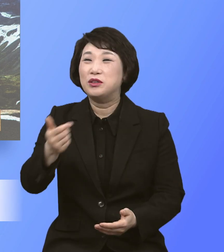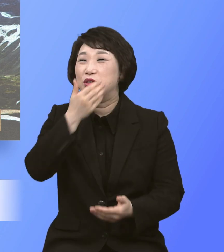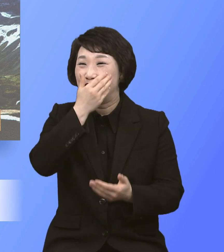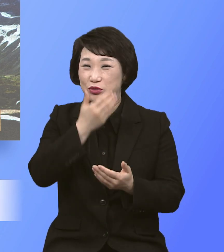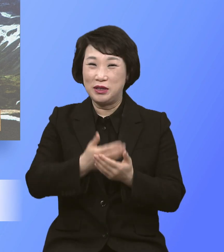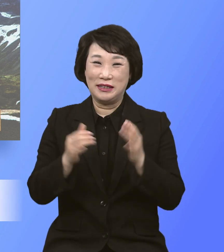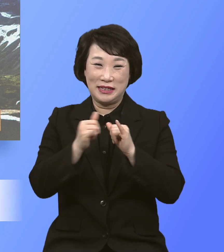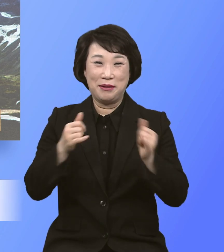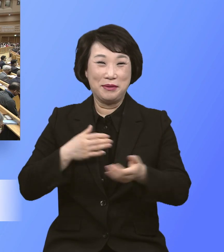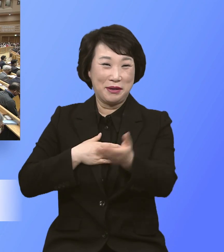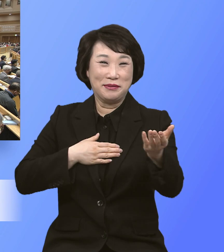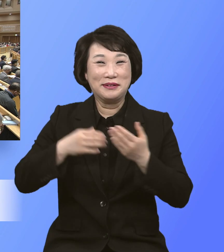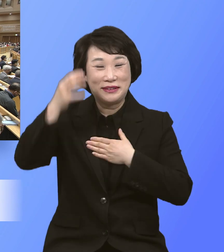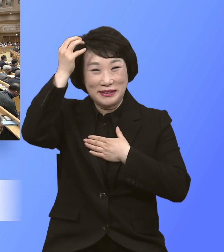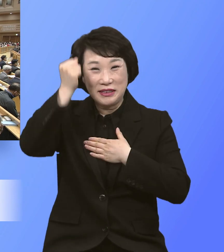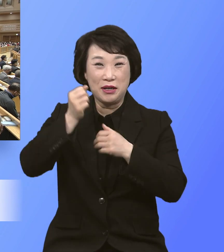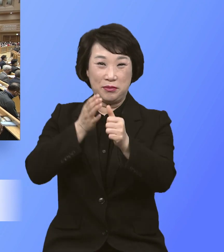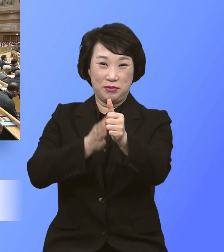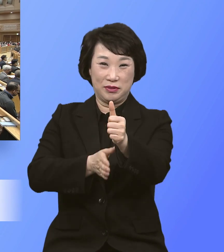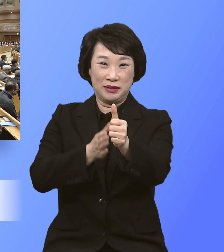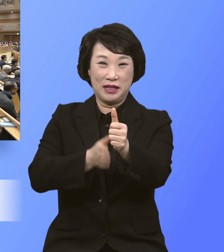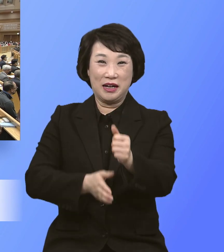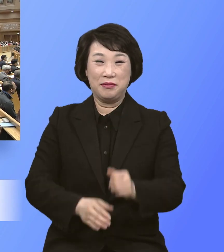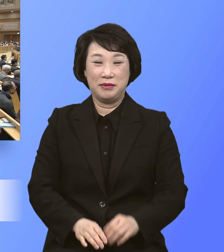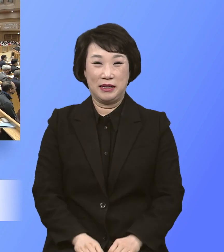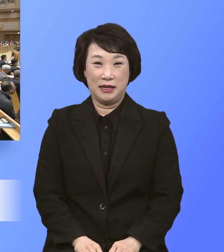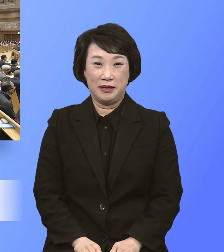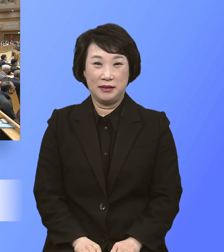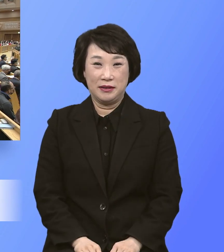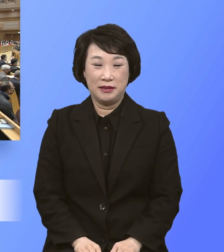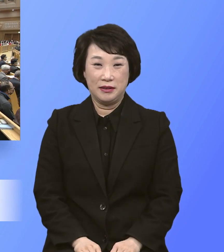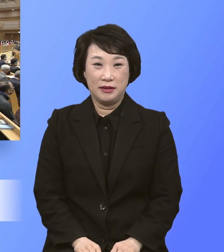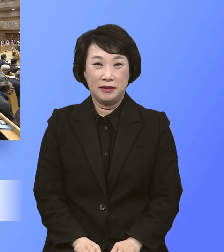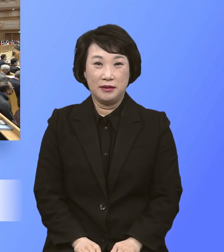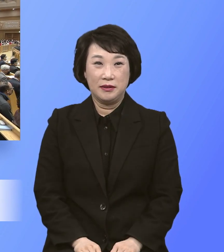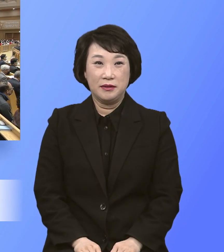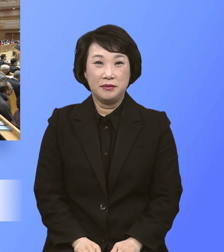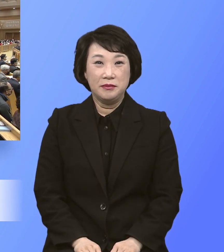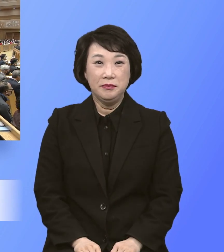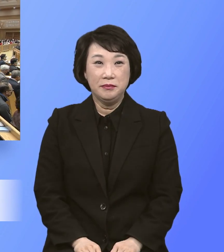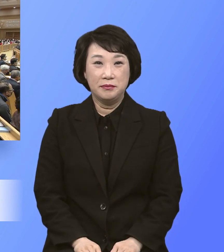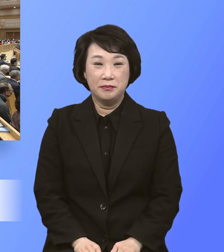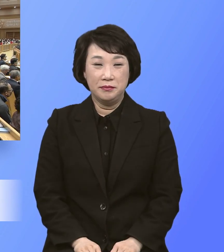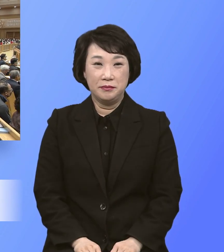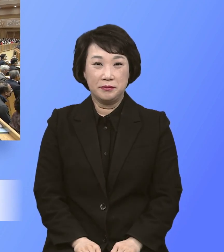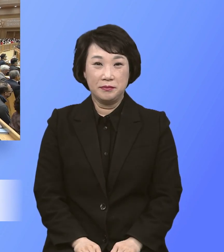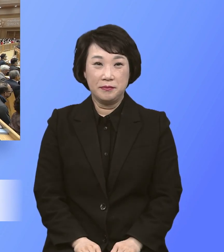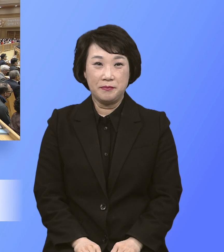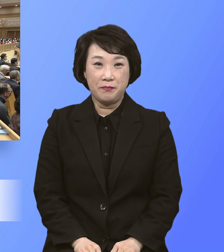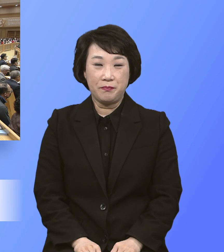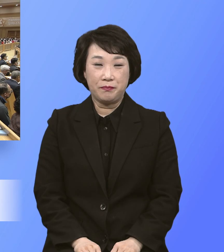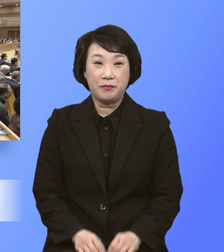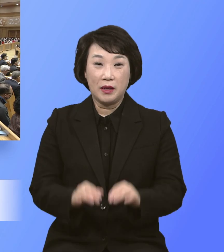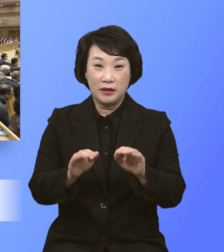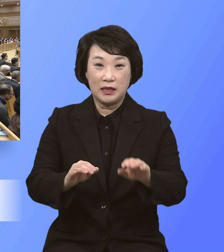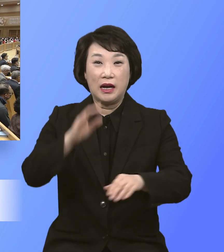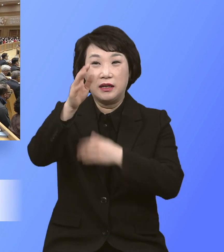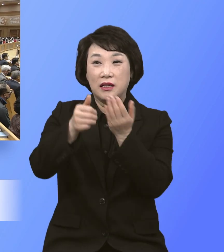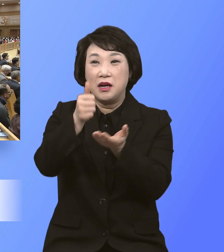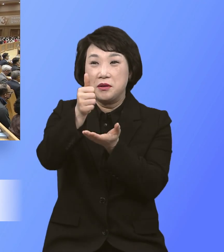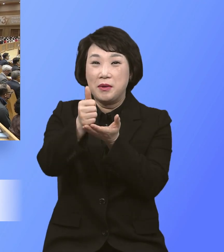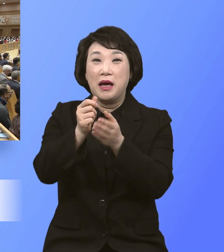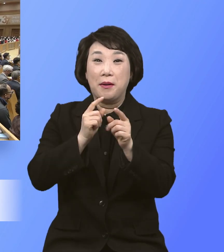존재임을 잊어서는 안 됩니다. 자, 그러니까 보세요. 하나님